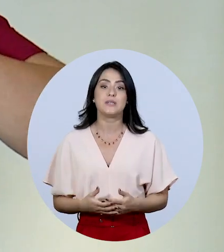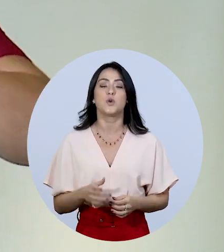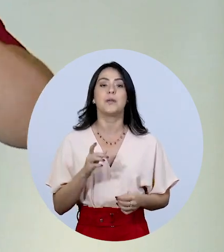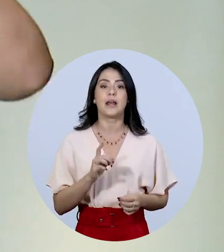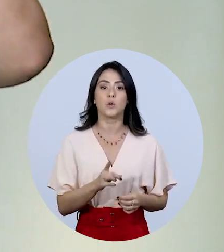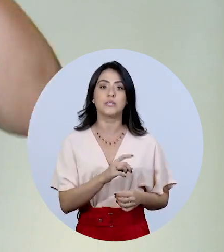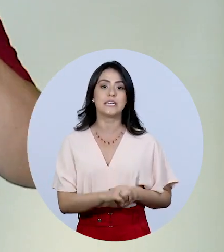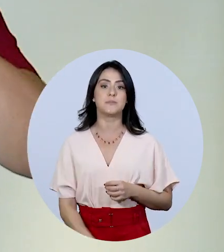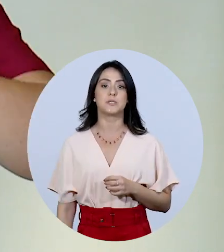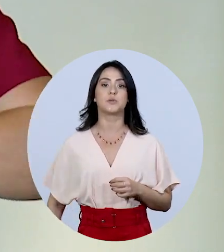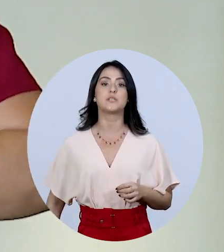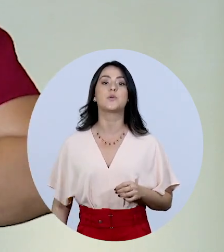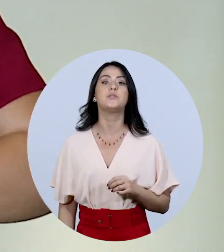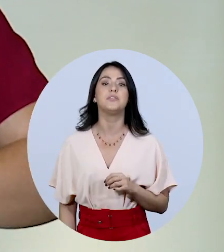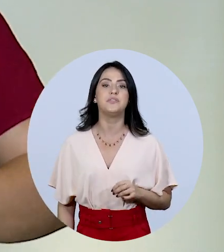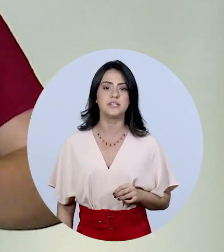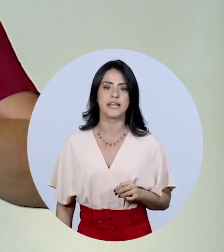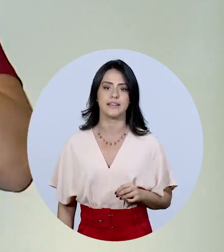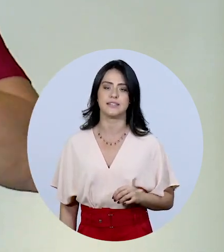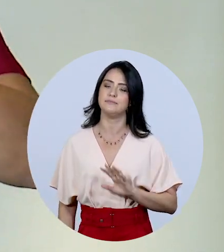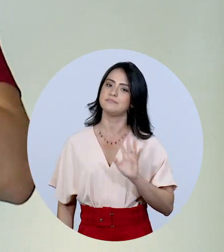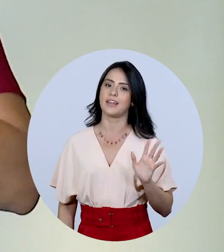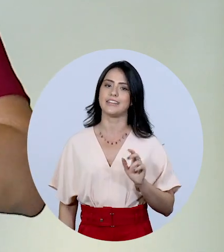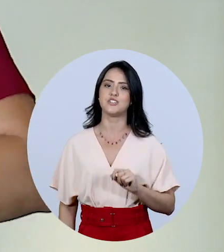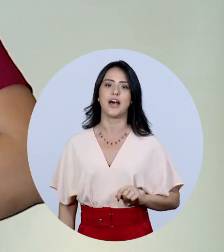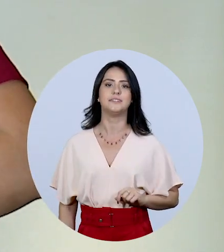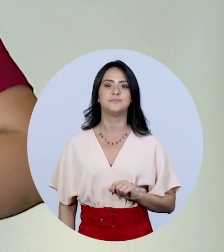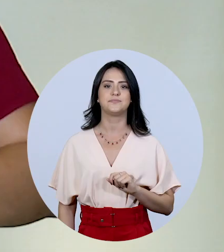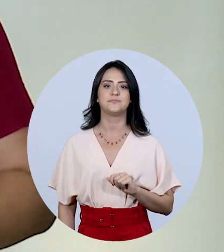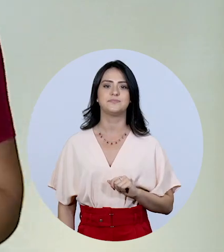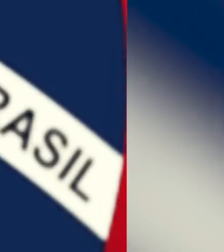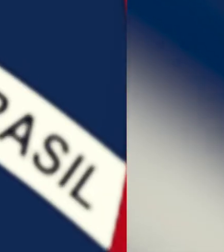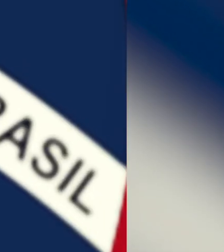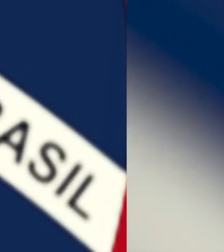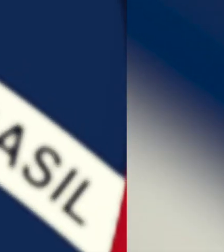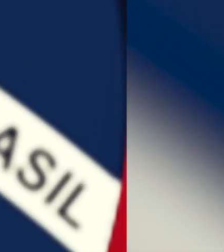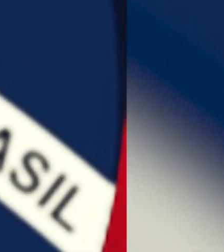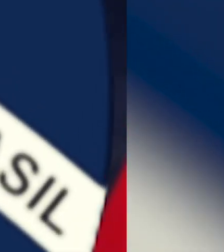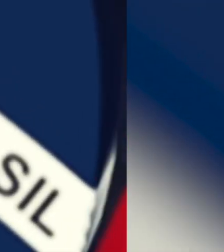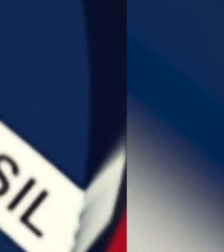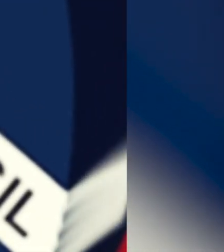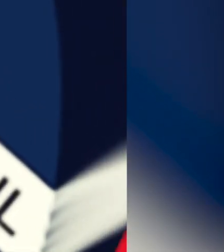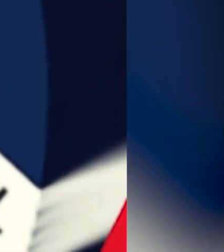fala mais sobre a luta das pessoas com deficiência. Até já!